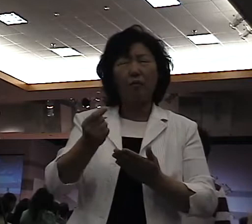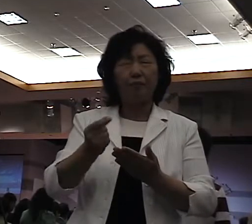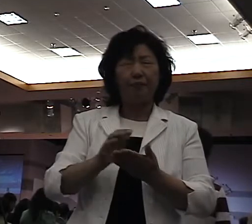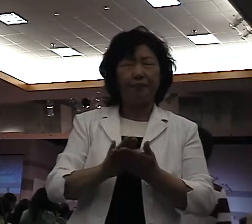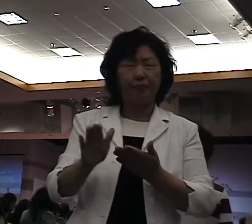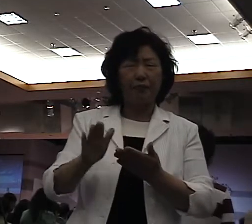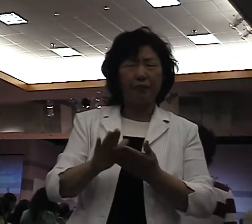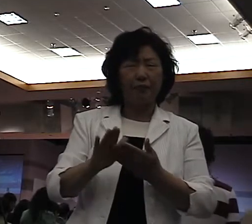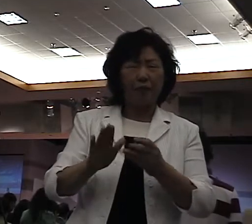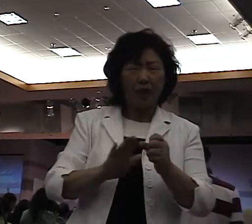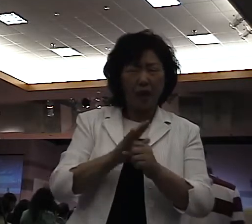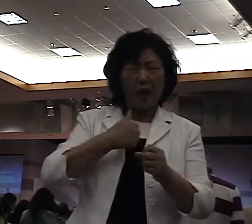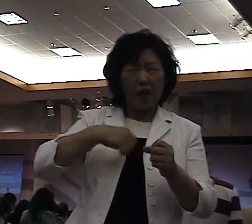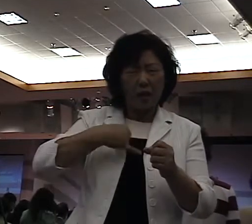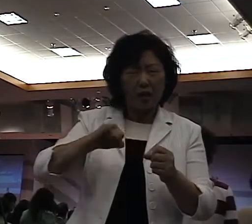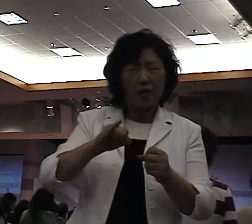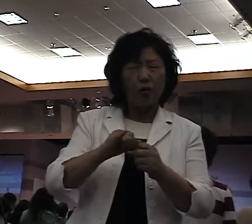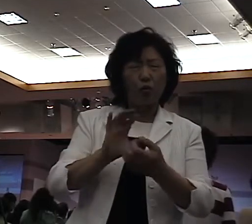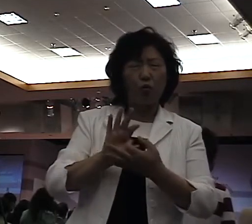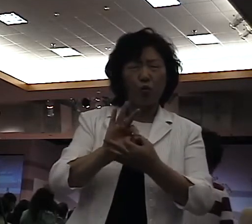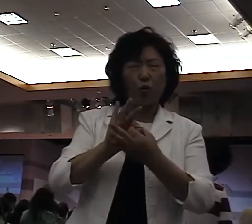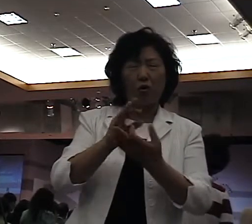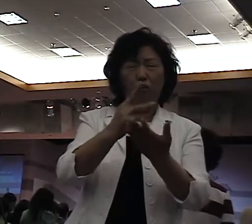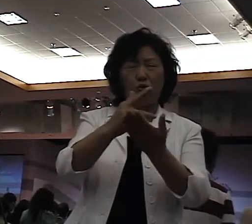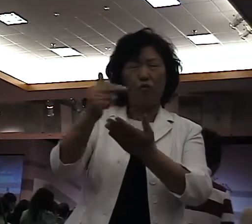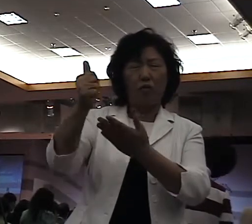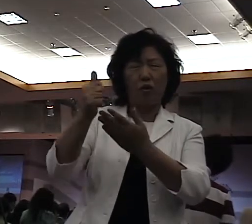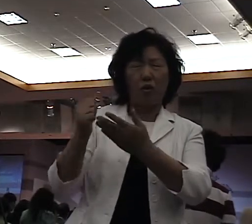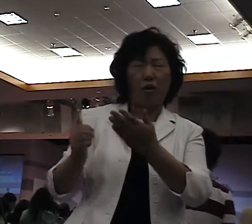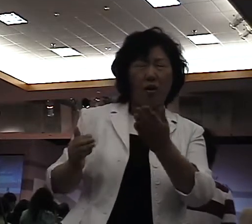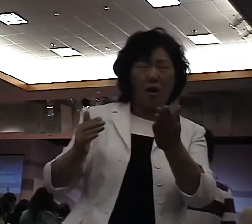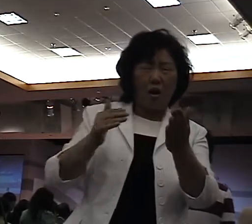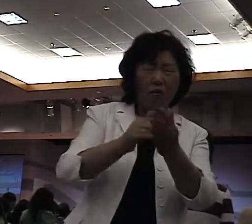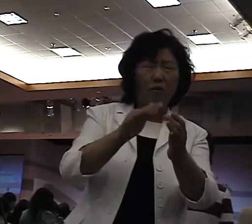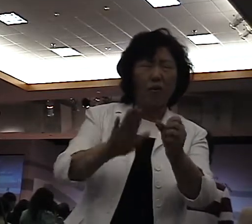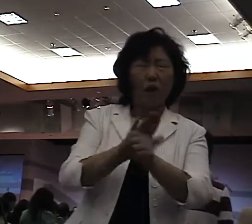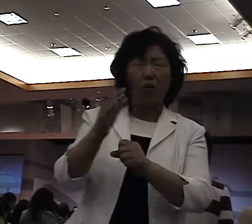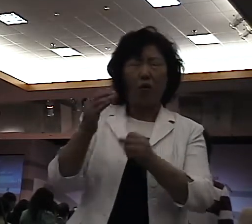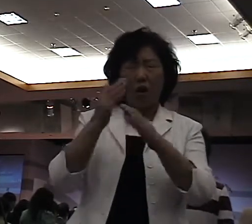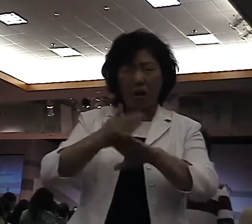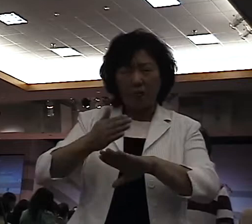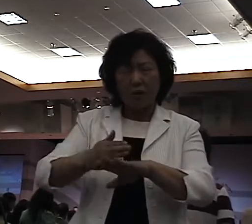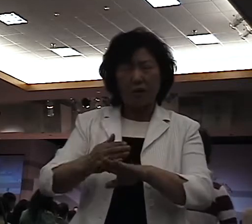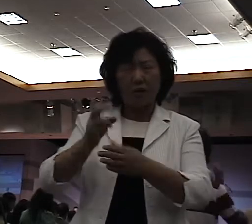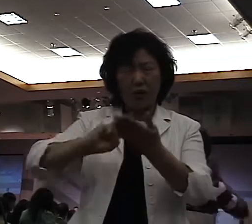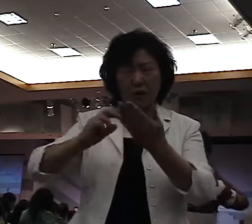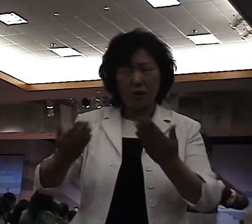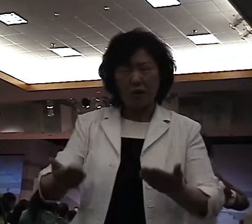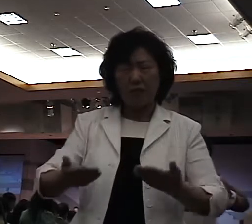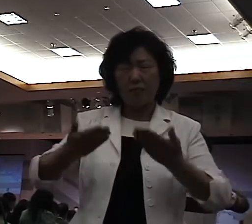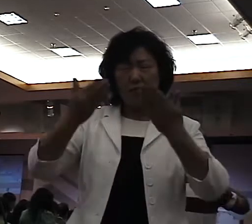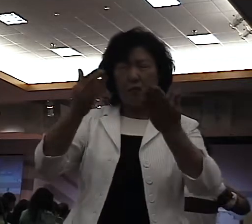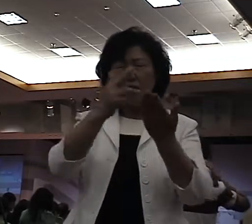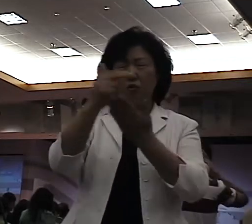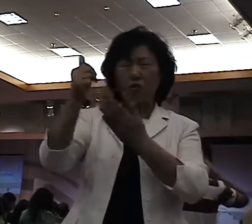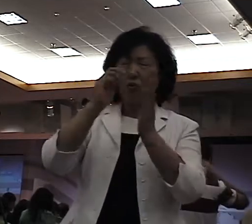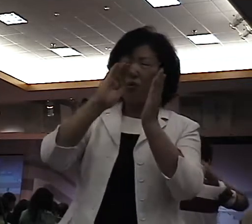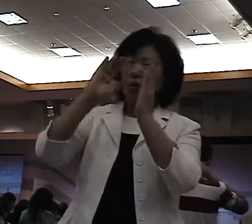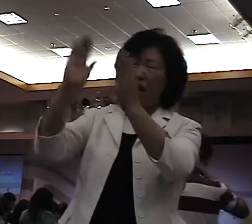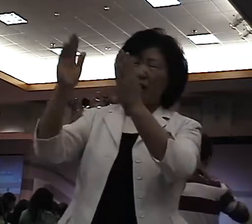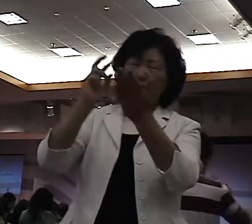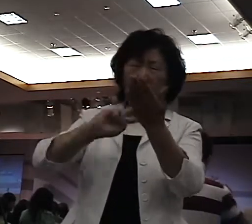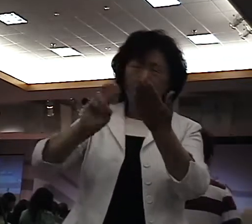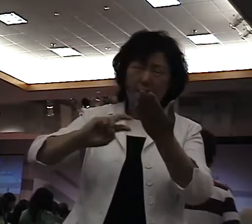준비하는 사랑의 자녀들을 통하여 주님께 저희들이 무한한 사랑과 감사와 찬양을 드립니다. 주를 향한